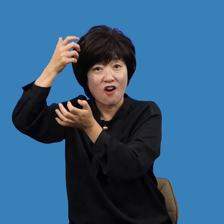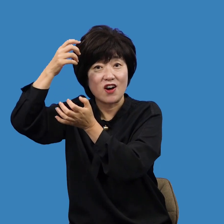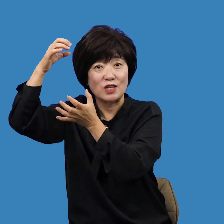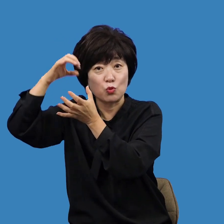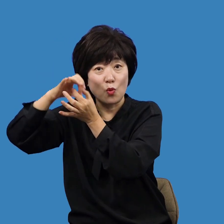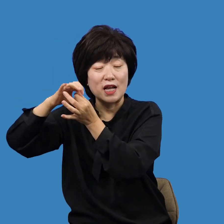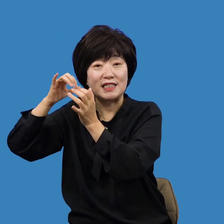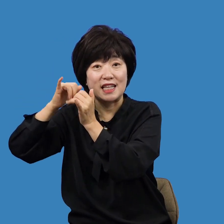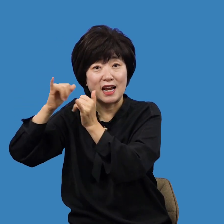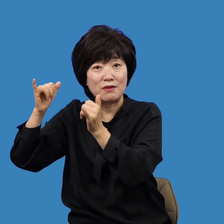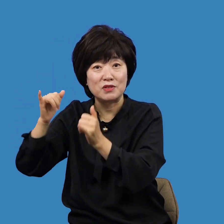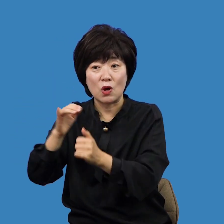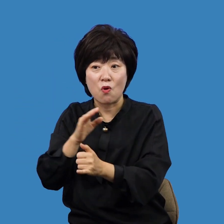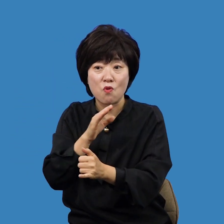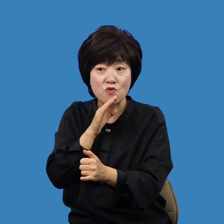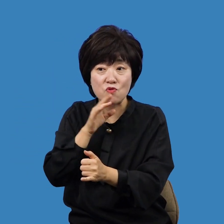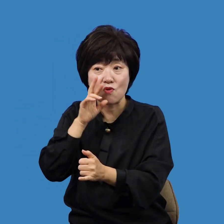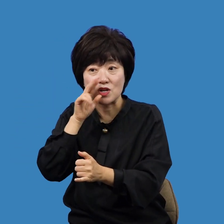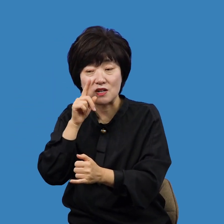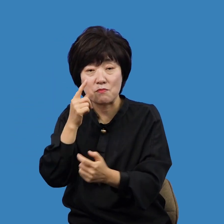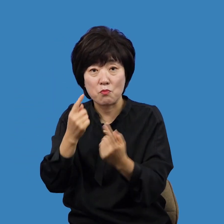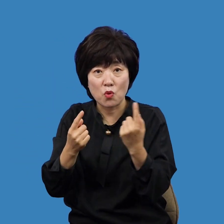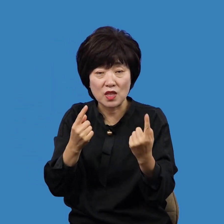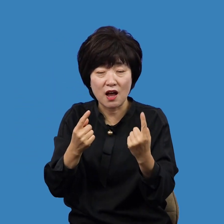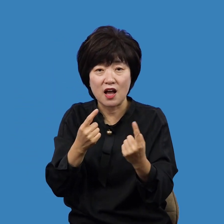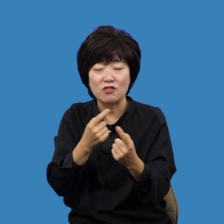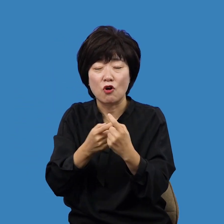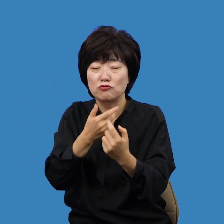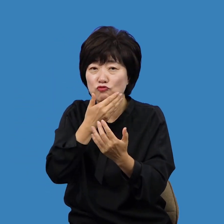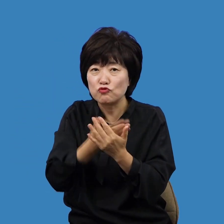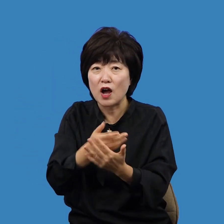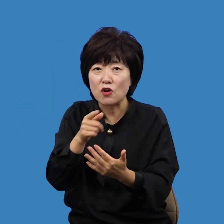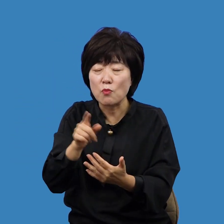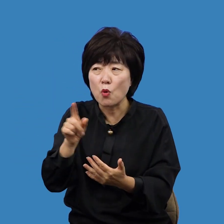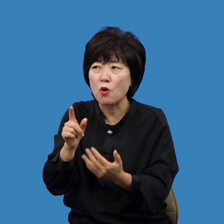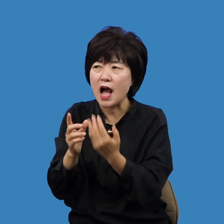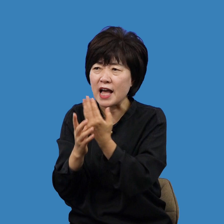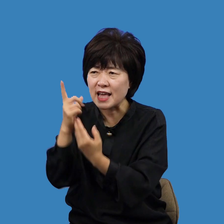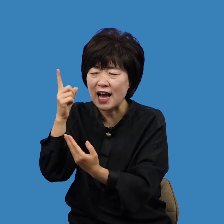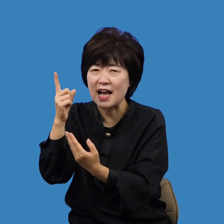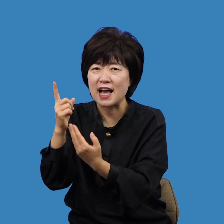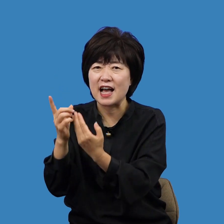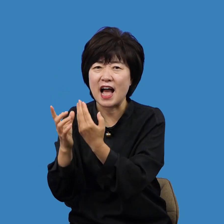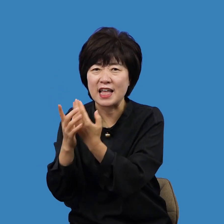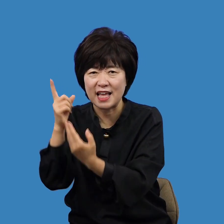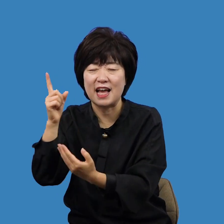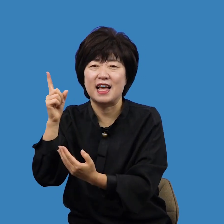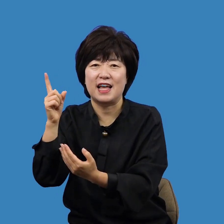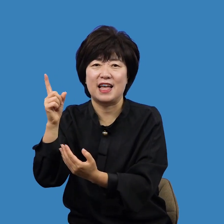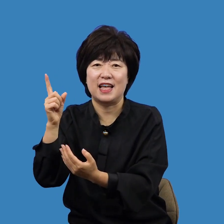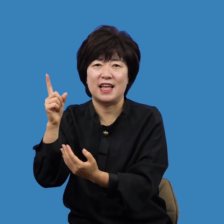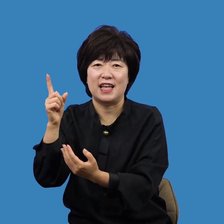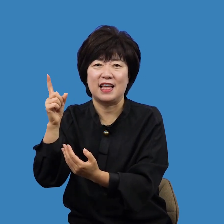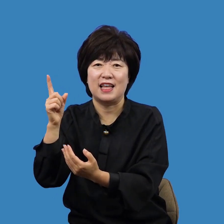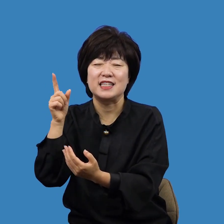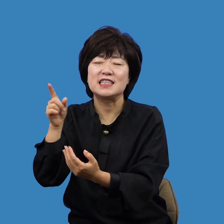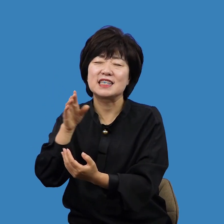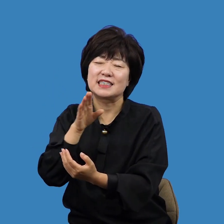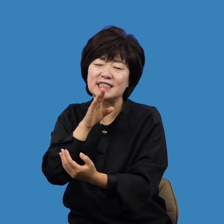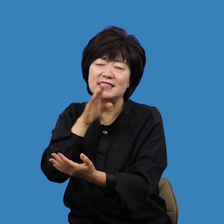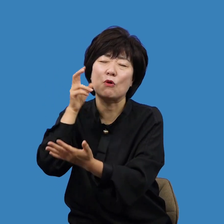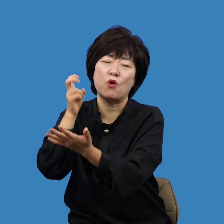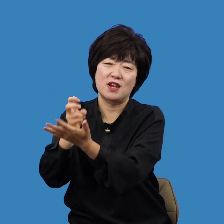사람들은요, 옳고 그름보다 훨씬 더 중요하게 생각하는 게 뭐냐면 하나 되는 거예요. 이게 사실 영적인